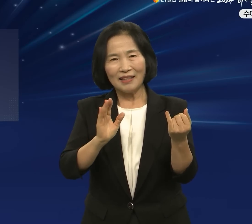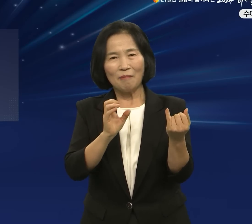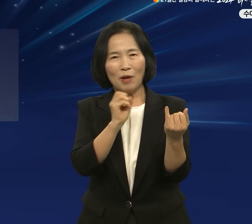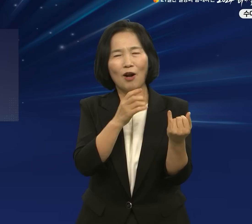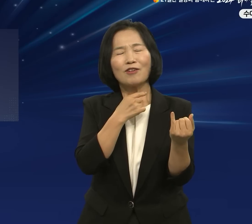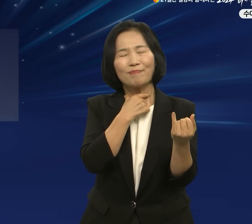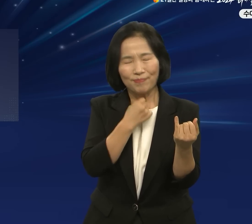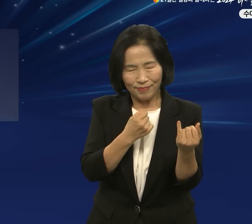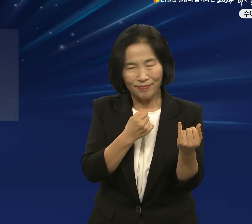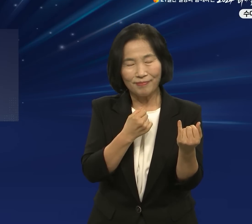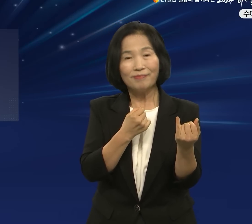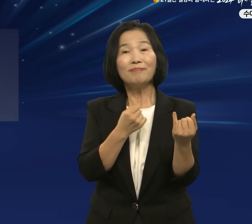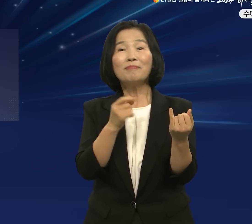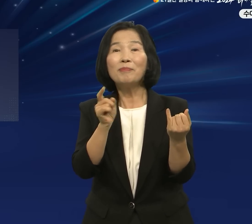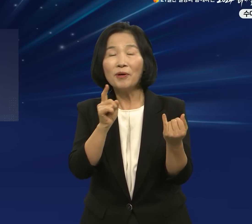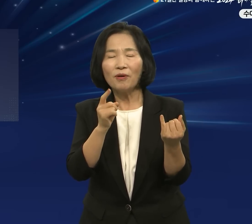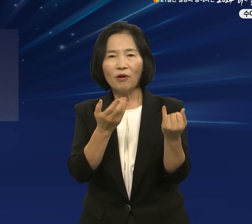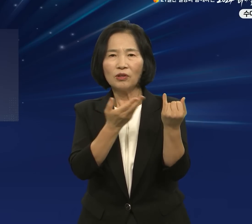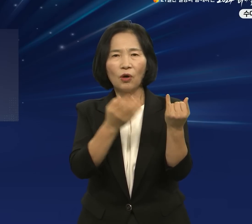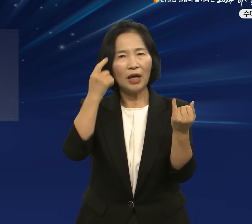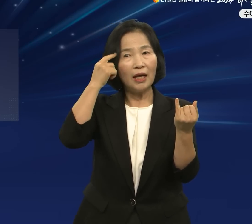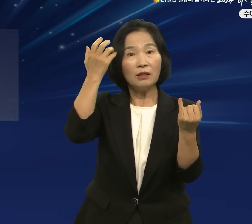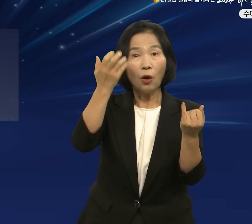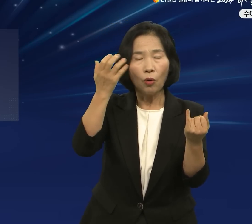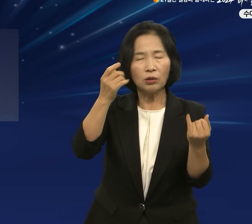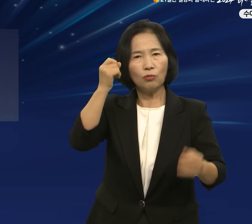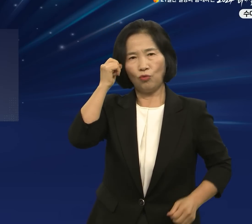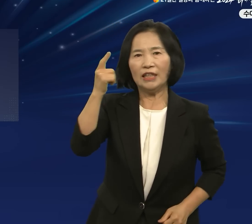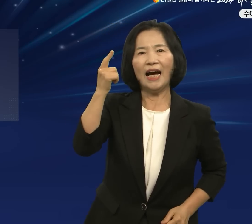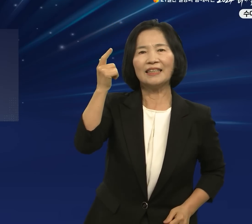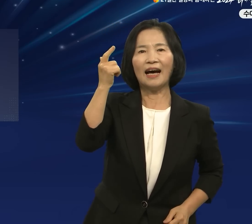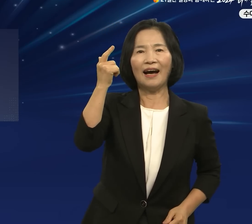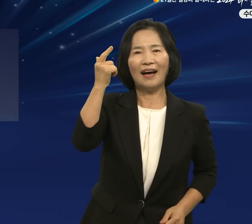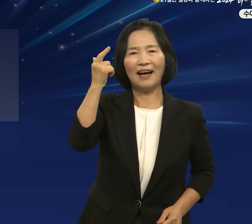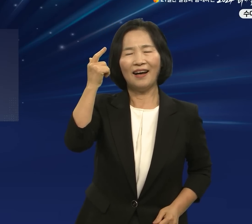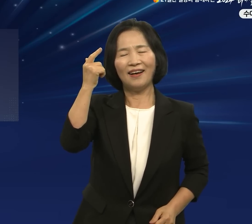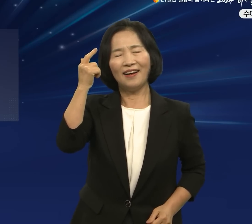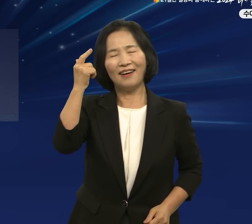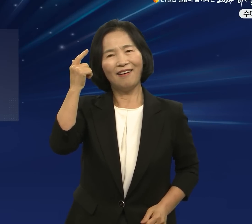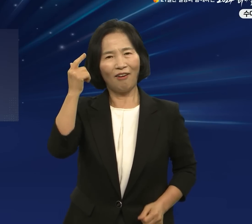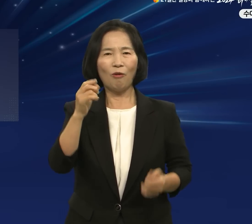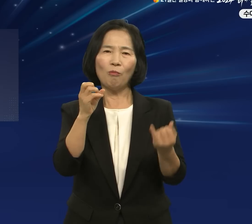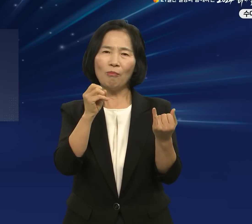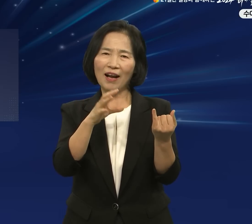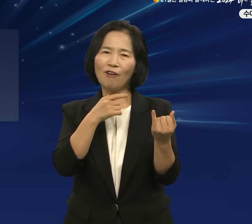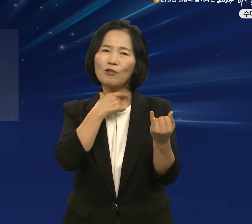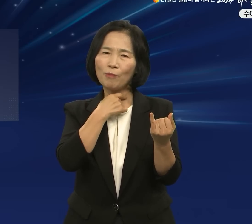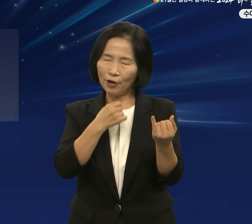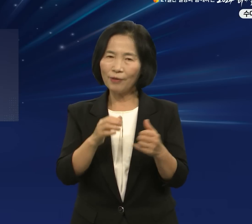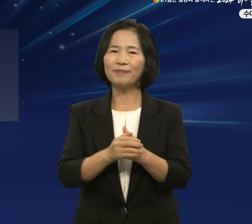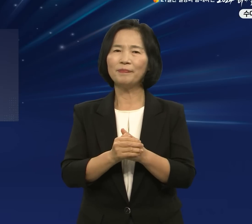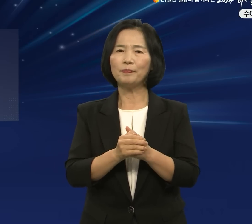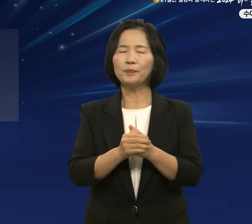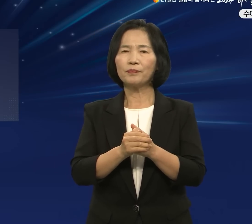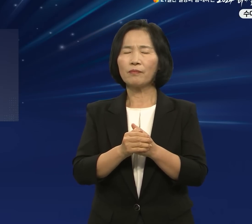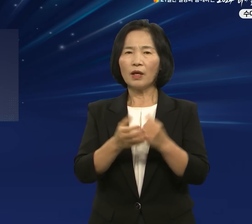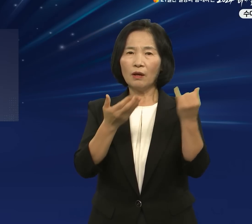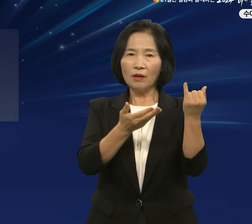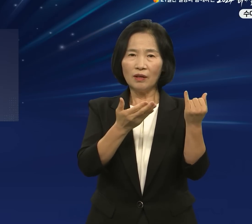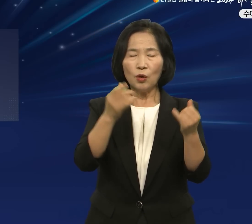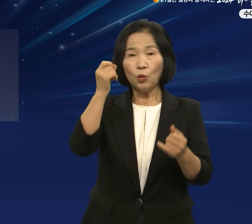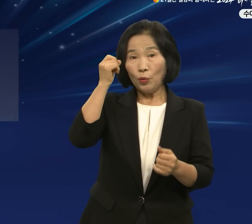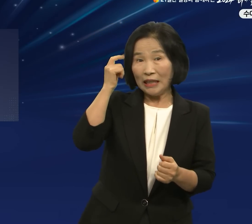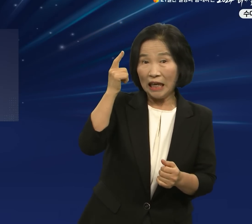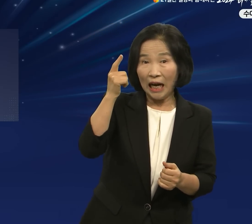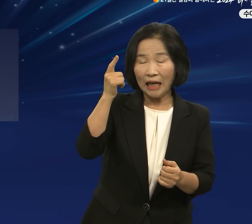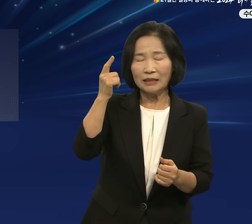너의 영혼은 위대하다. 위대한 영혼. 그래서 언젠가는 제가 네 위대한 영혼이라고 내가